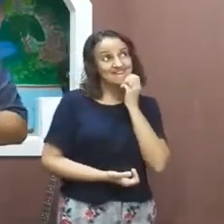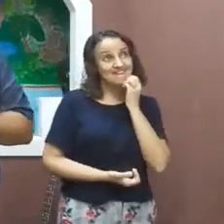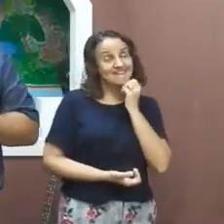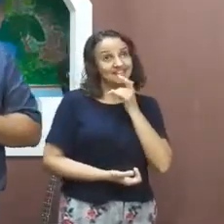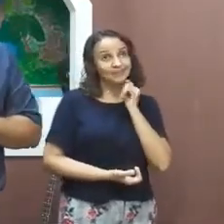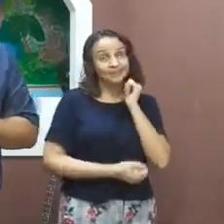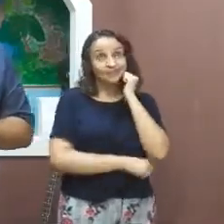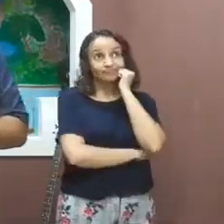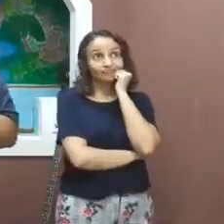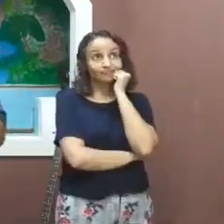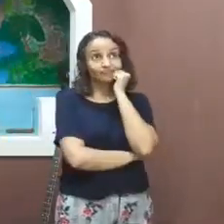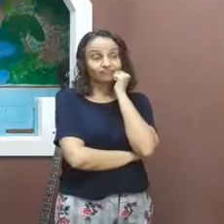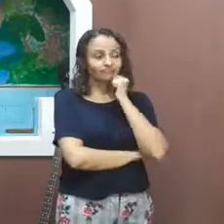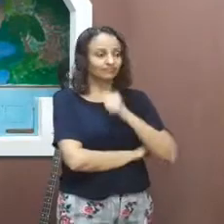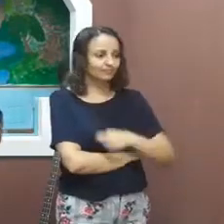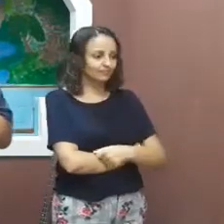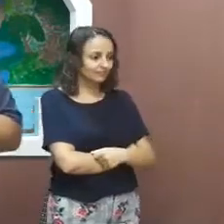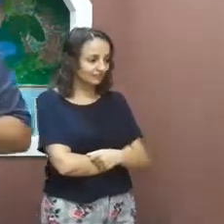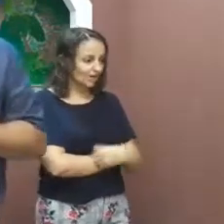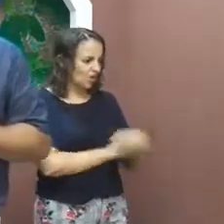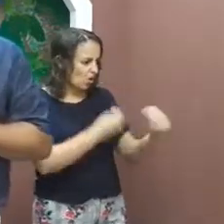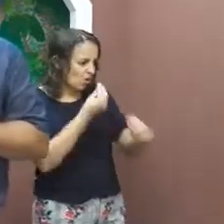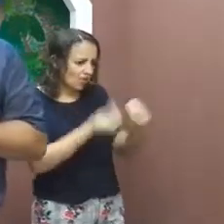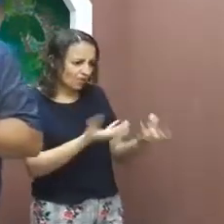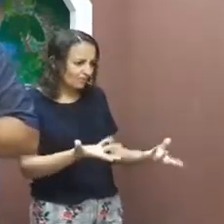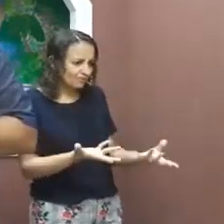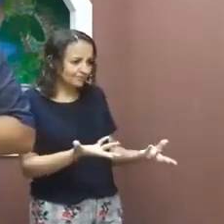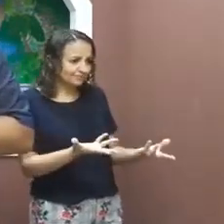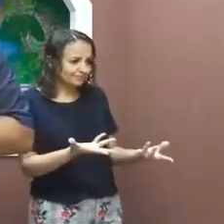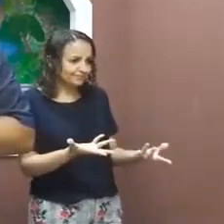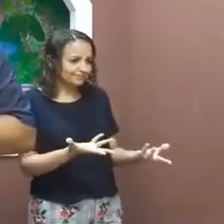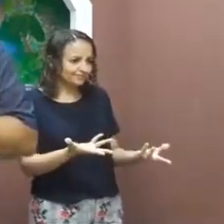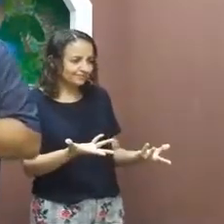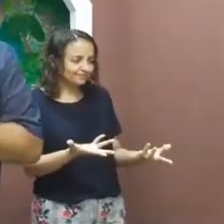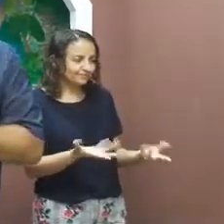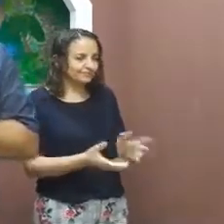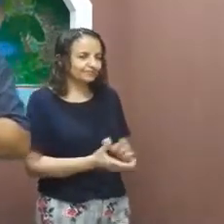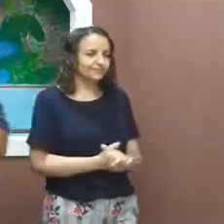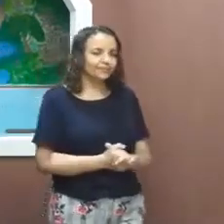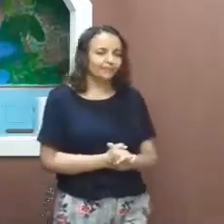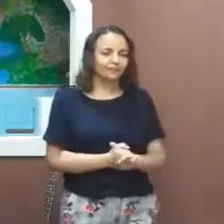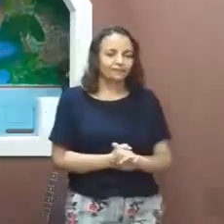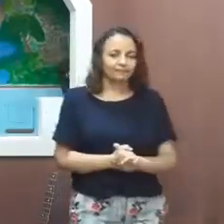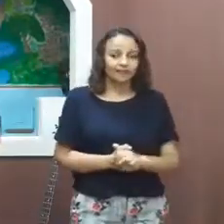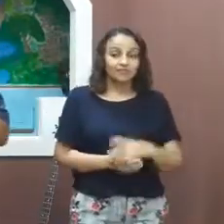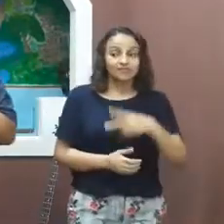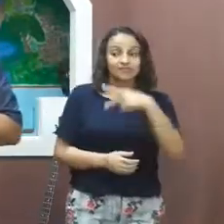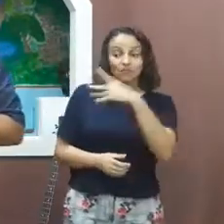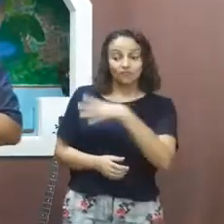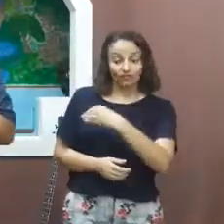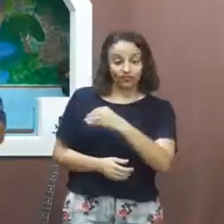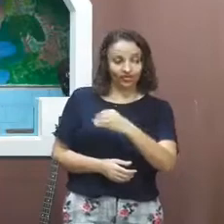Não serve. Não serve. Aí você pega seu menininho de 6